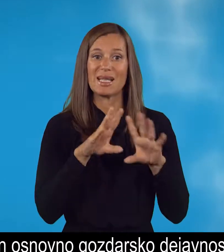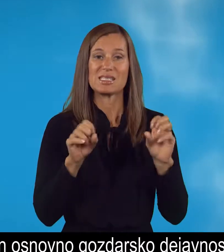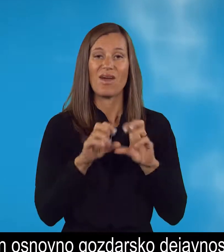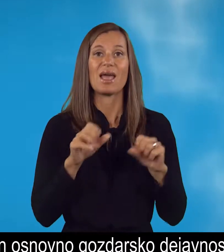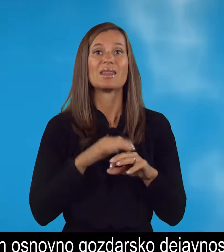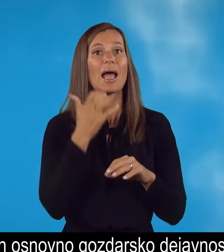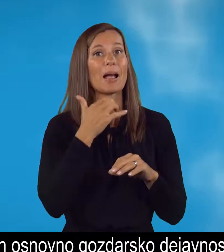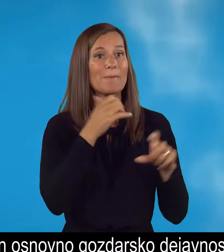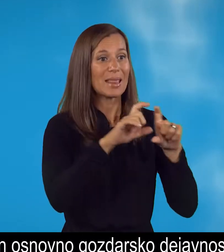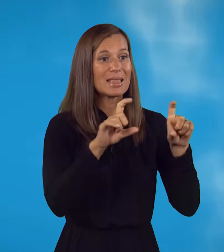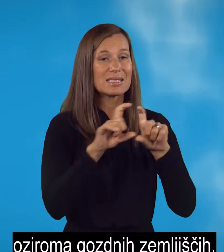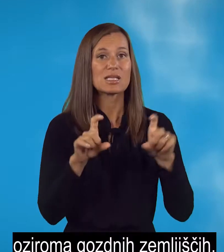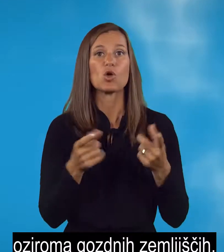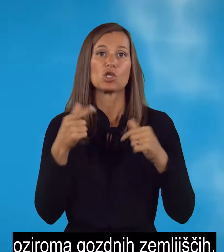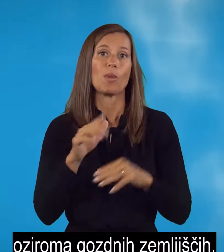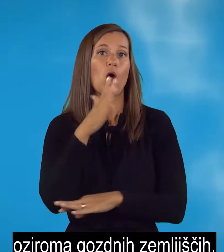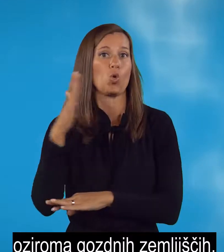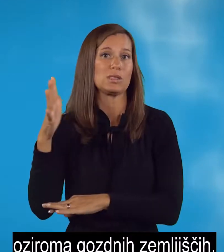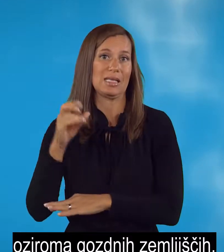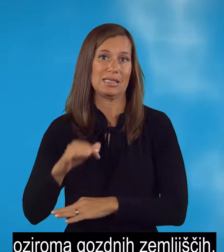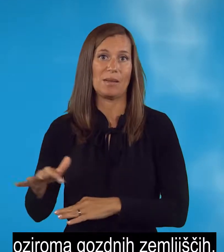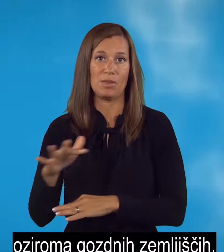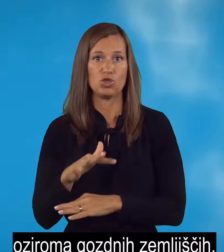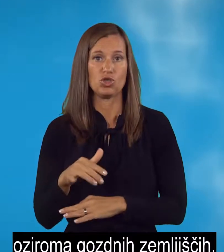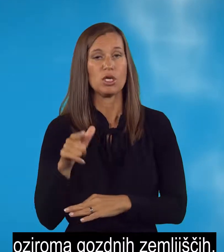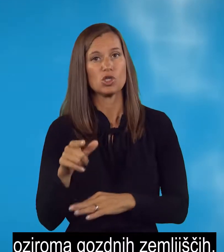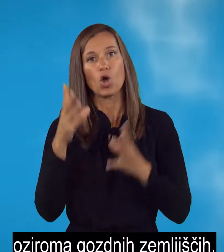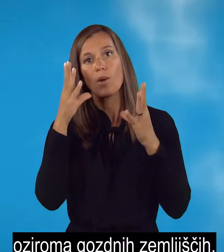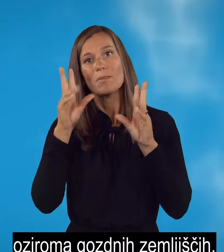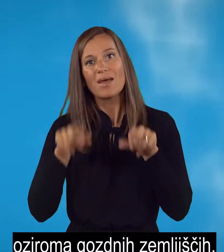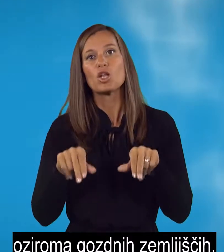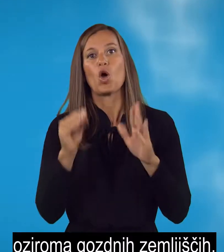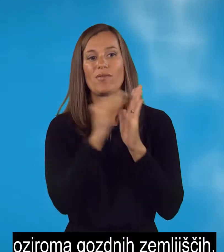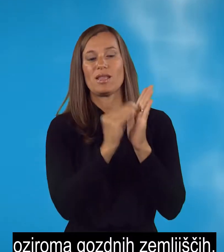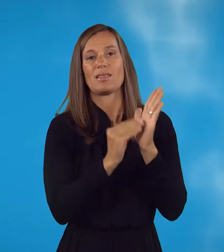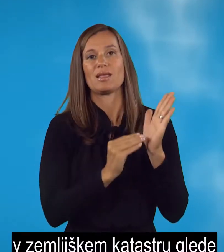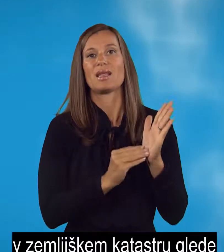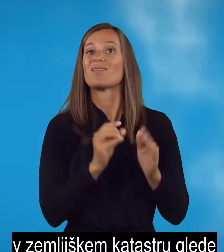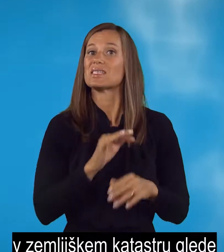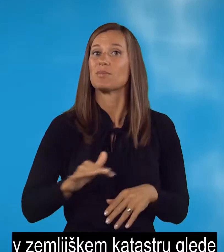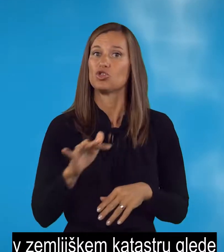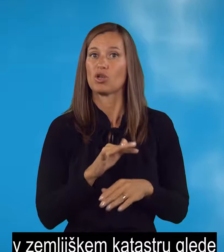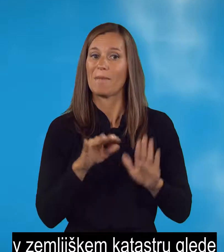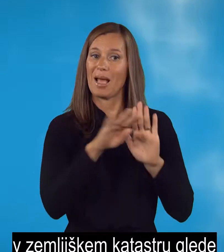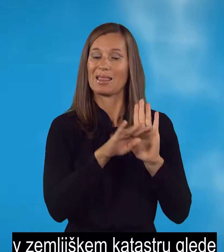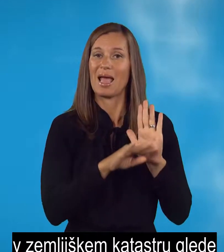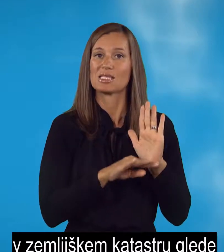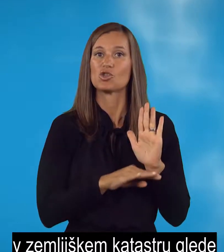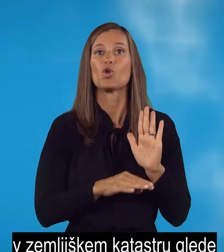izvaja na kmetijskih oziroma gozdnih zemljiščih, ki so pravilno evidentirana v zemljiškem katastru glede na